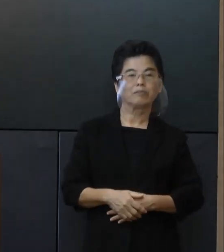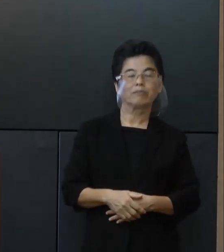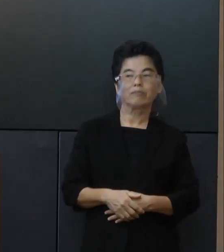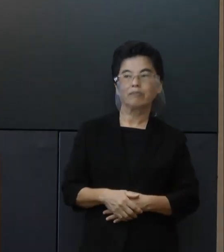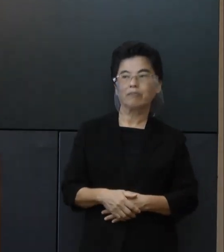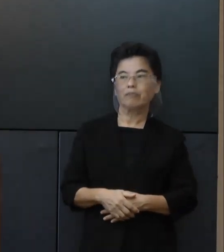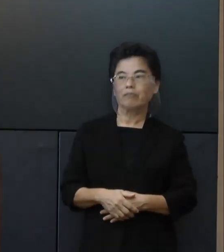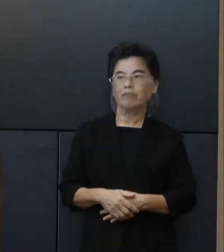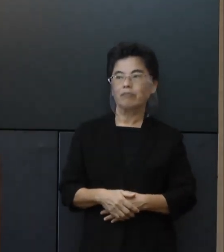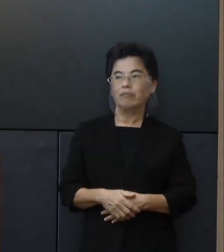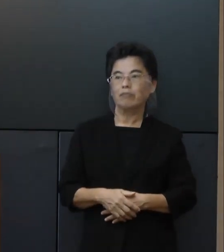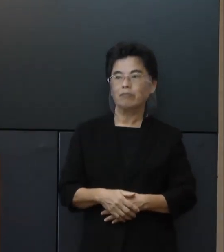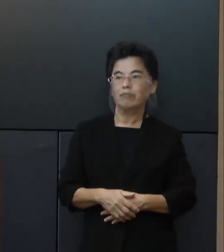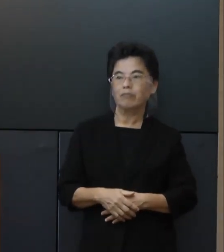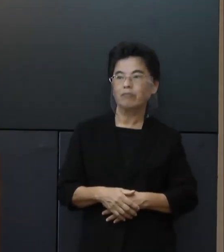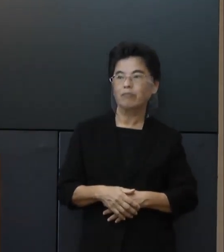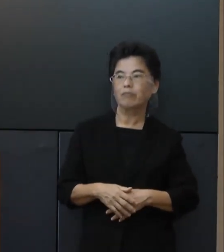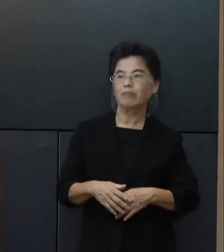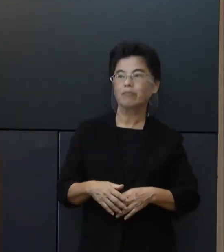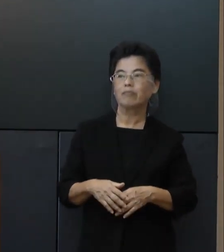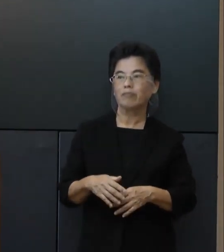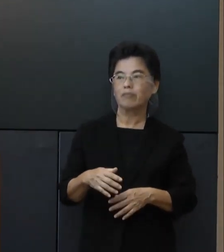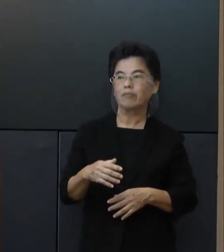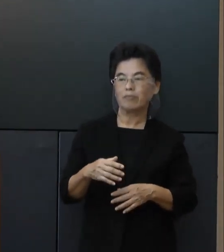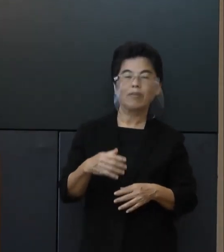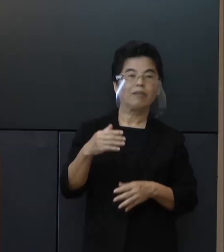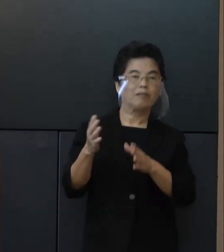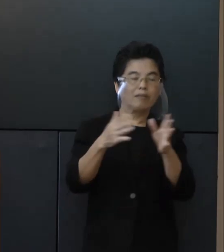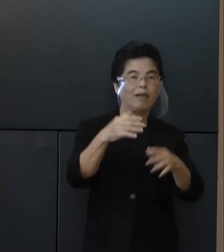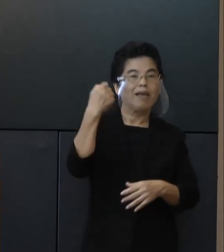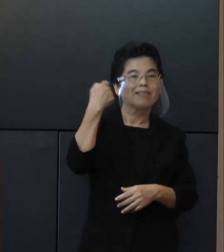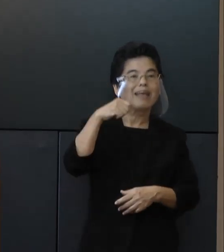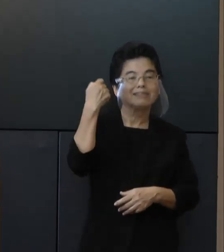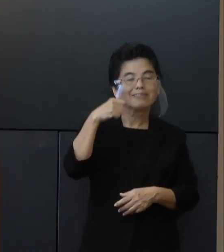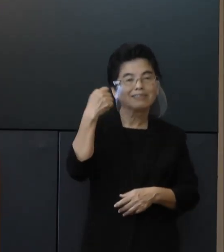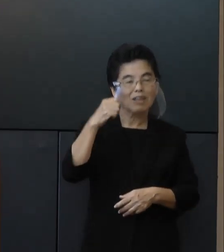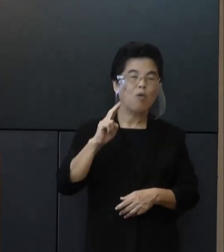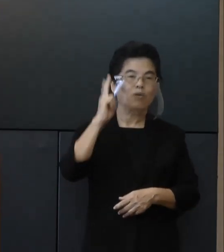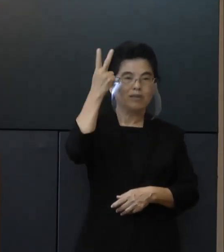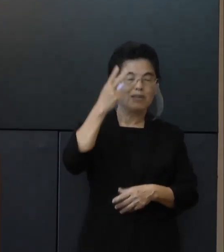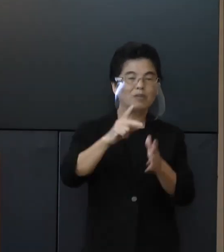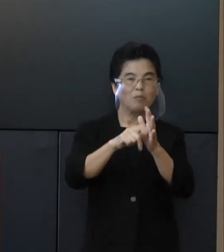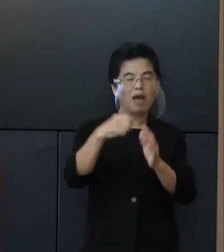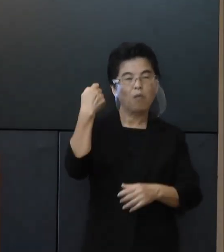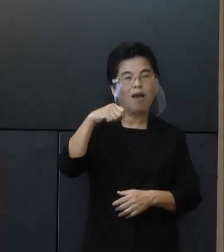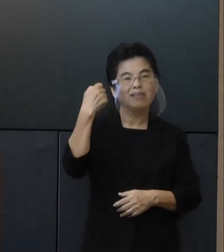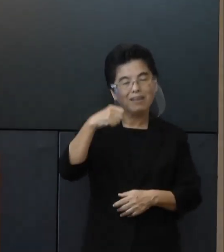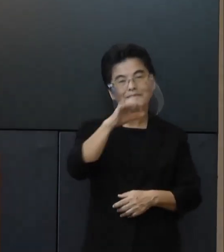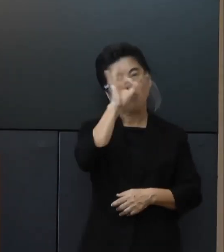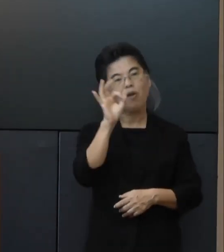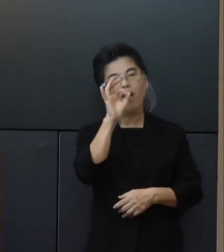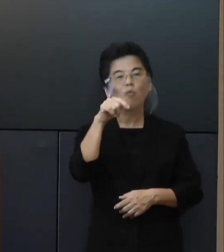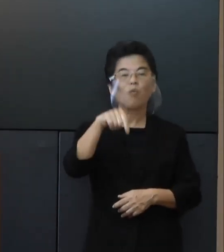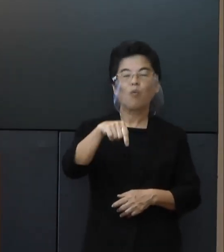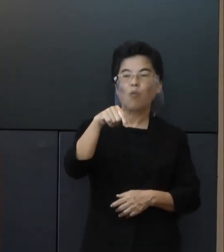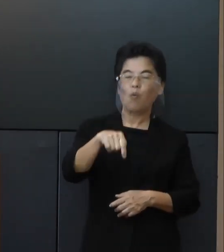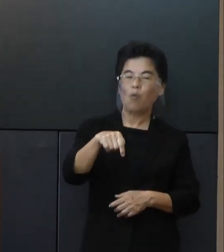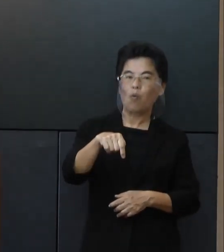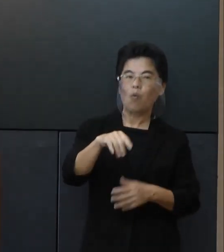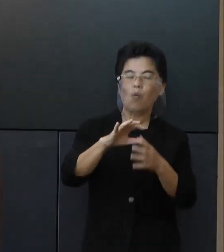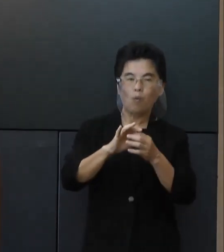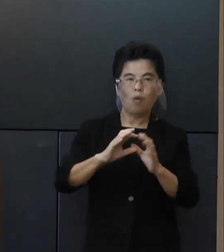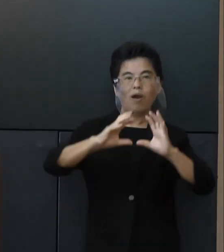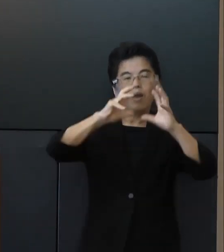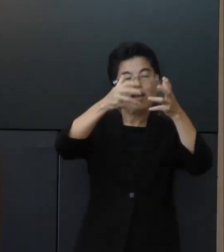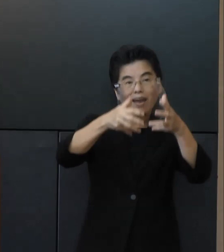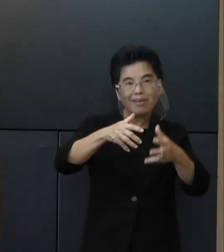うか。 すいません、ちょっとこの夏のですね、観光需要の見通しについてなんですけども、その海外旅